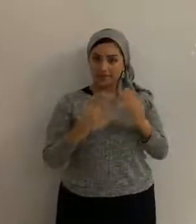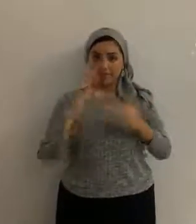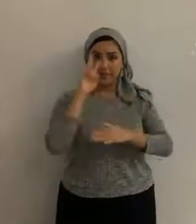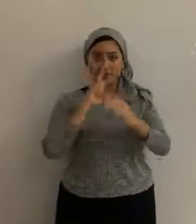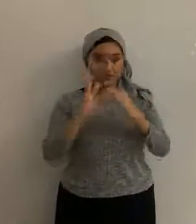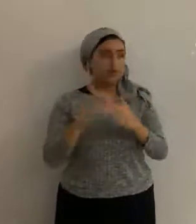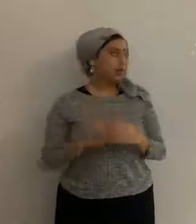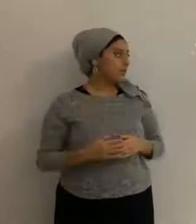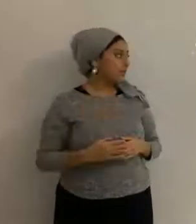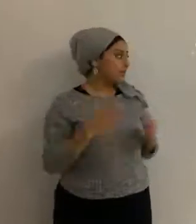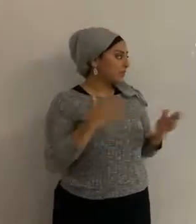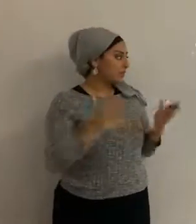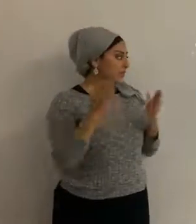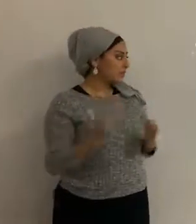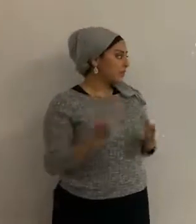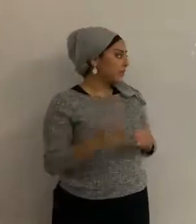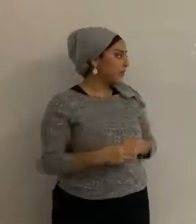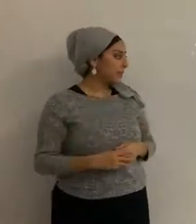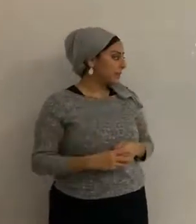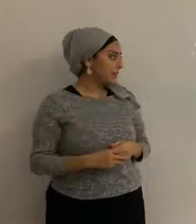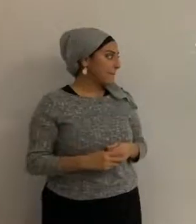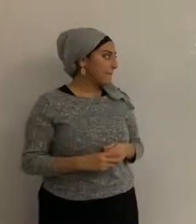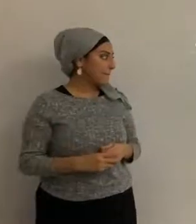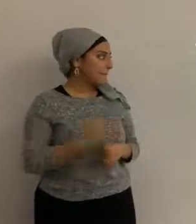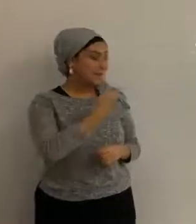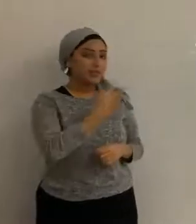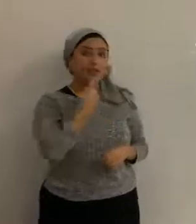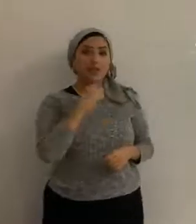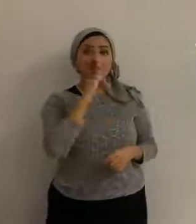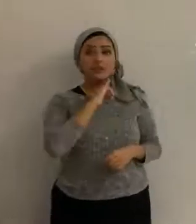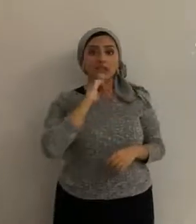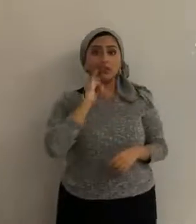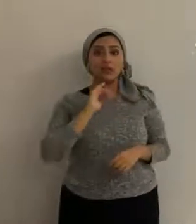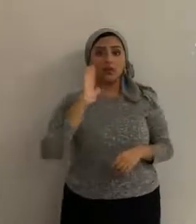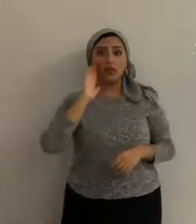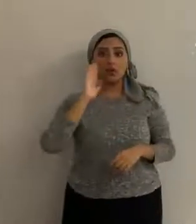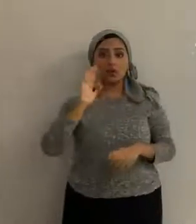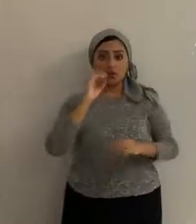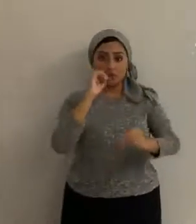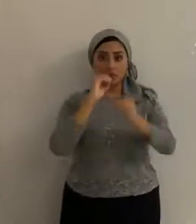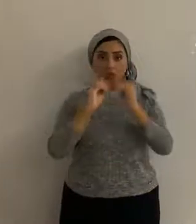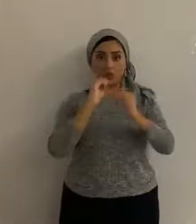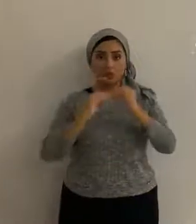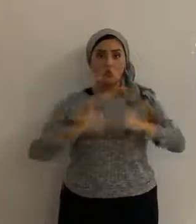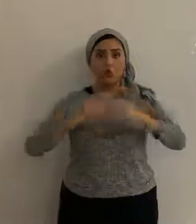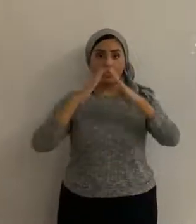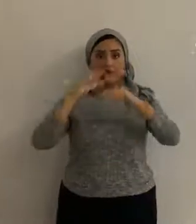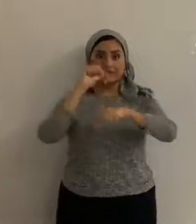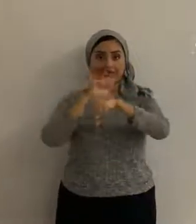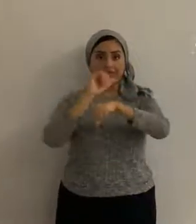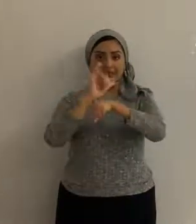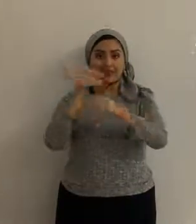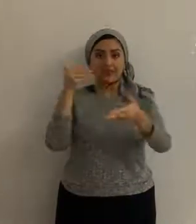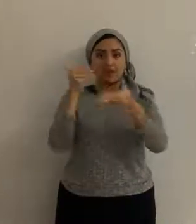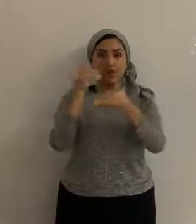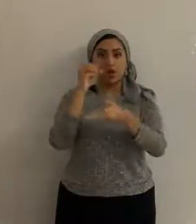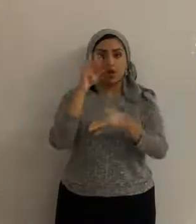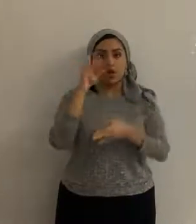esta. Y dice ahí, Israel construirá una sinagoga cerca del muro de las lamentaciones. Es decir, se